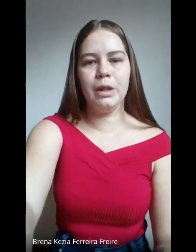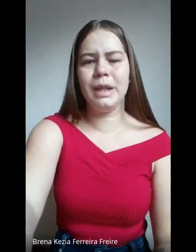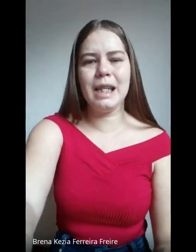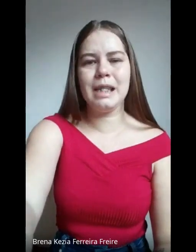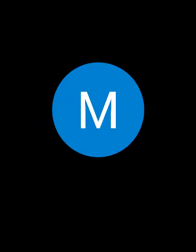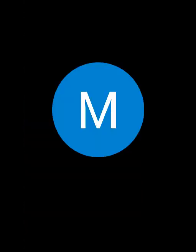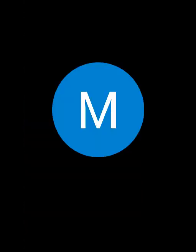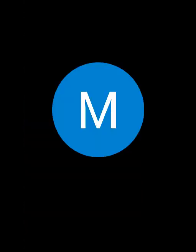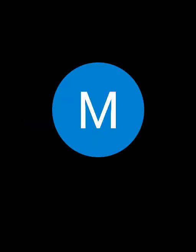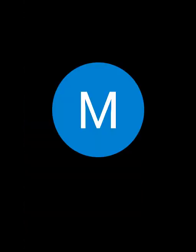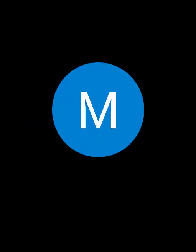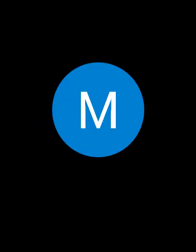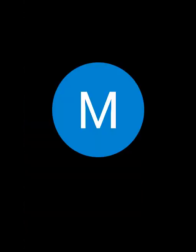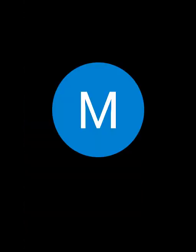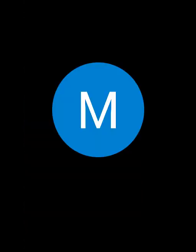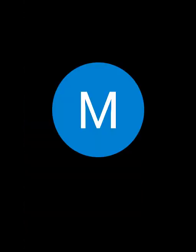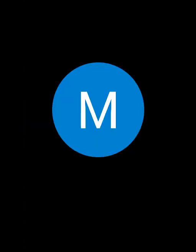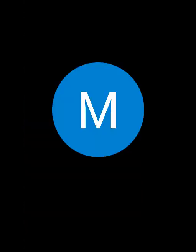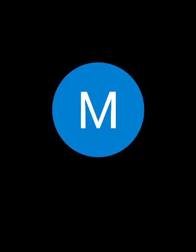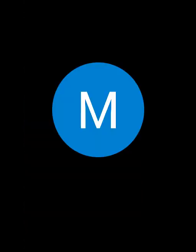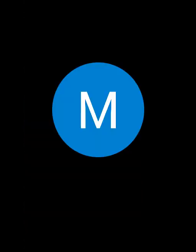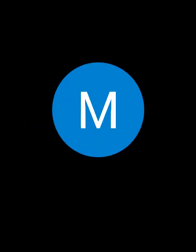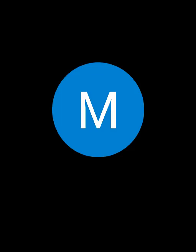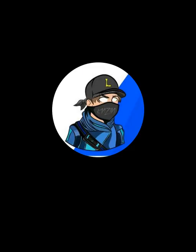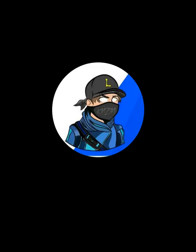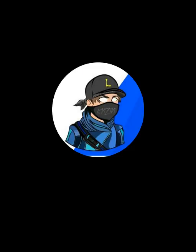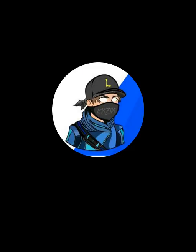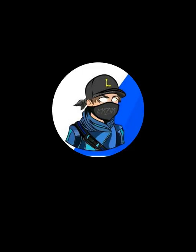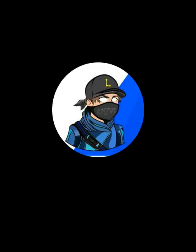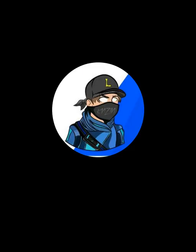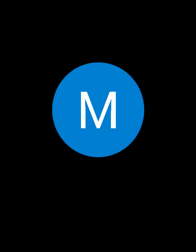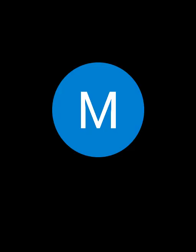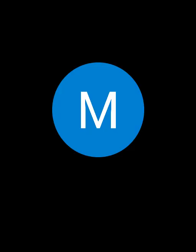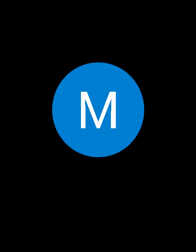que é sinônimo? É a palavra, só É o que tem a contrário palavra igual.